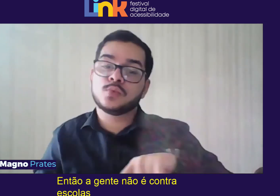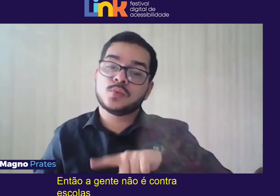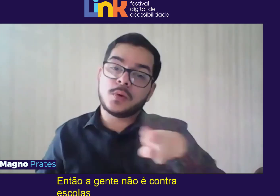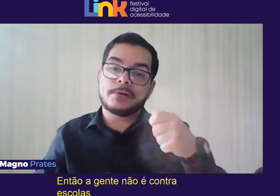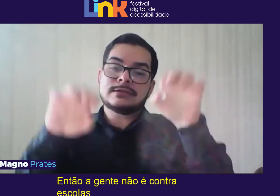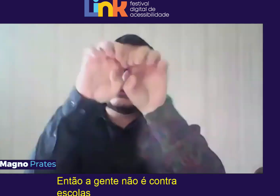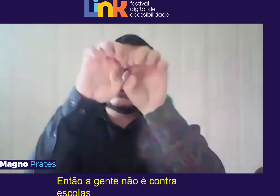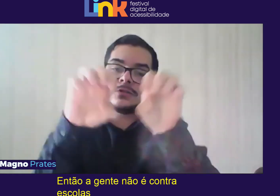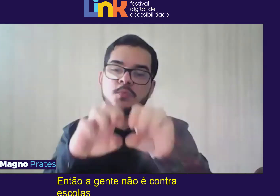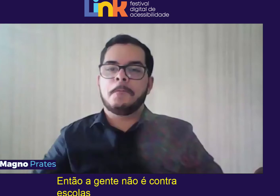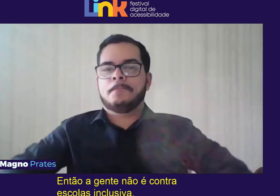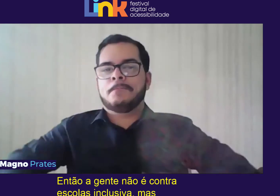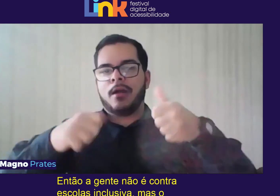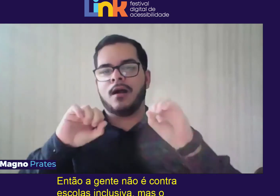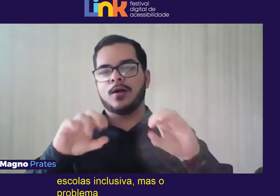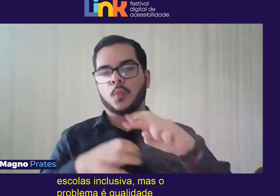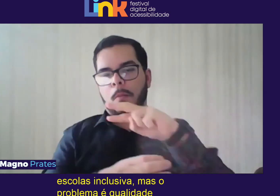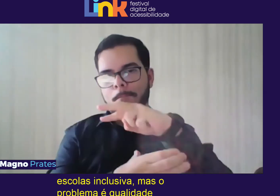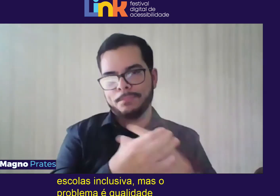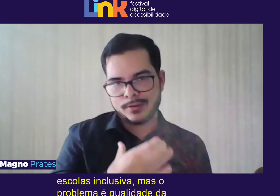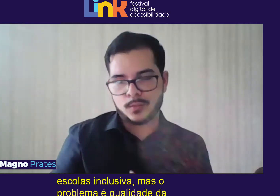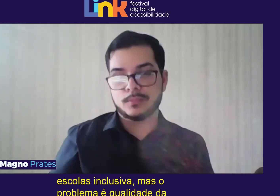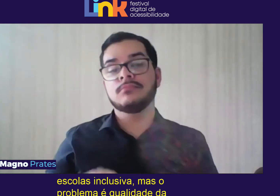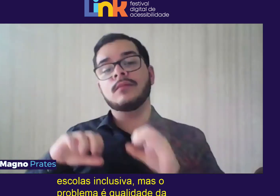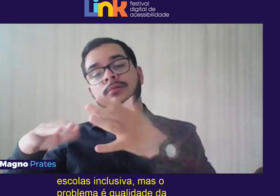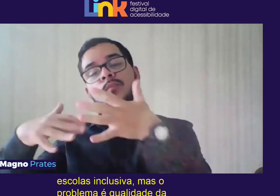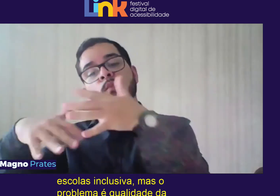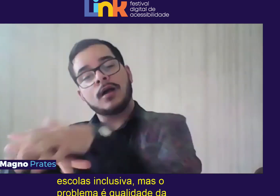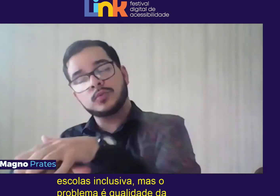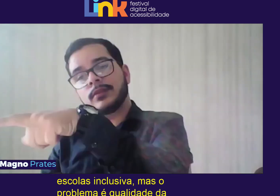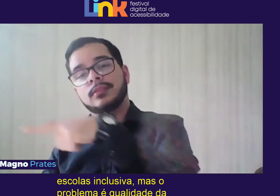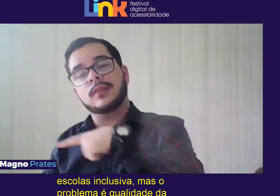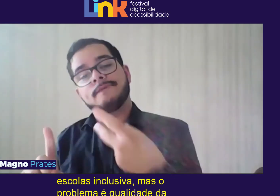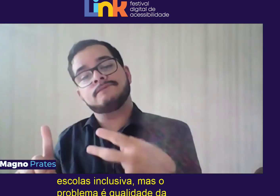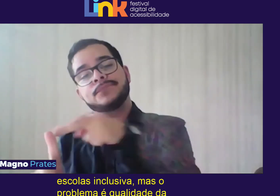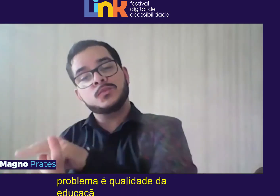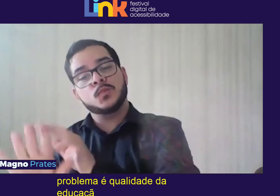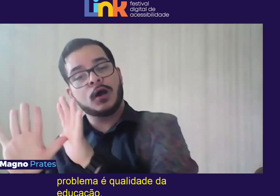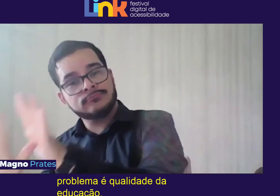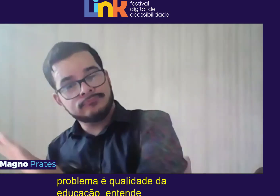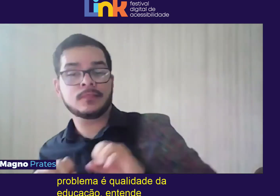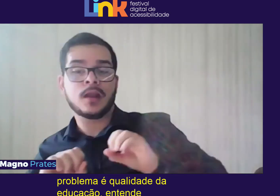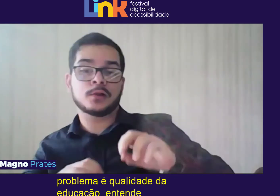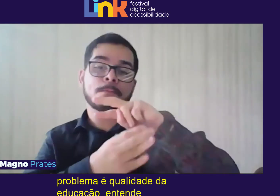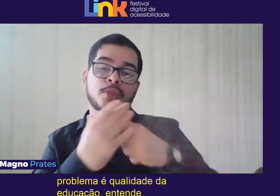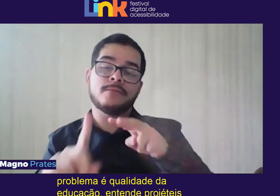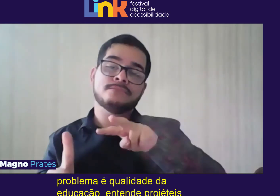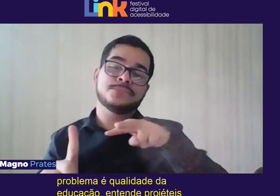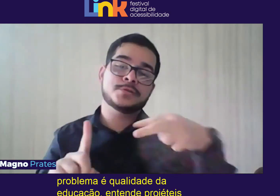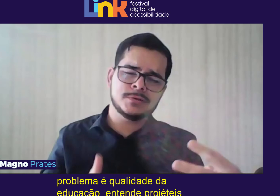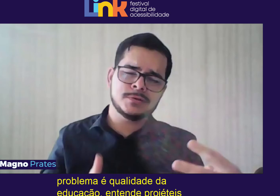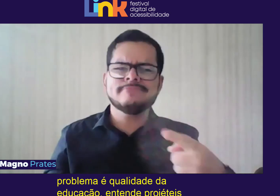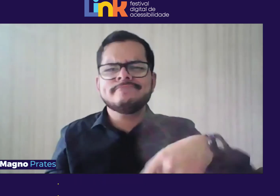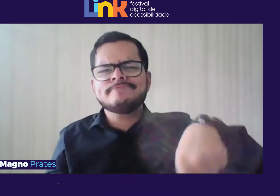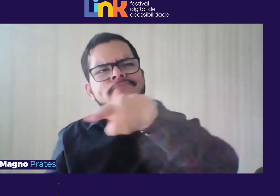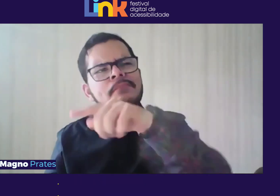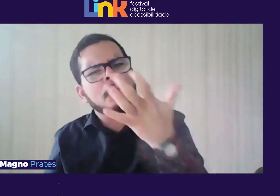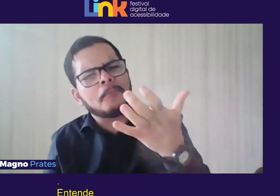gente entende os prejuízos que essa estrutura tem. Já a escola bilíngue é preparada para tudo isso. Então, entendemos que cada um tem o seu ponto de vista e